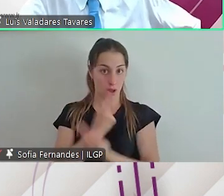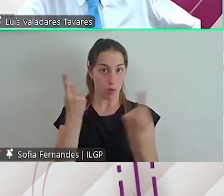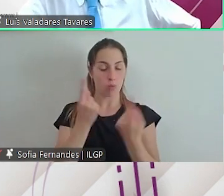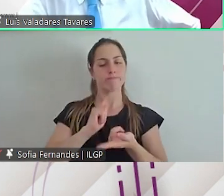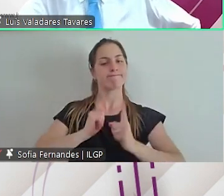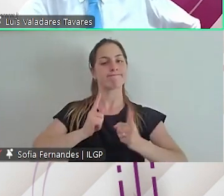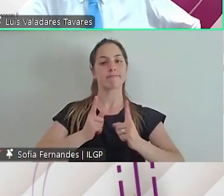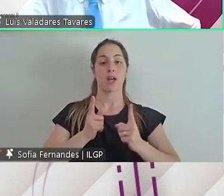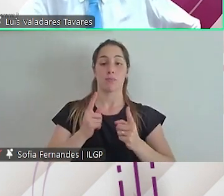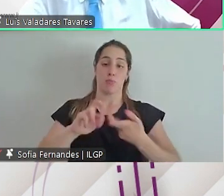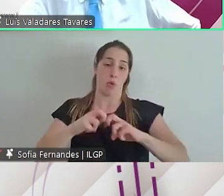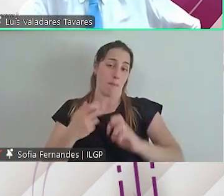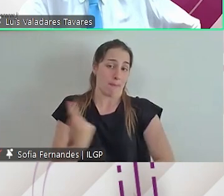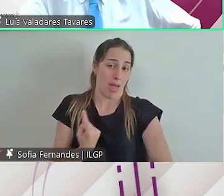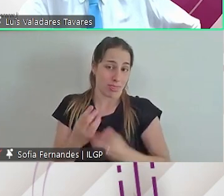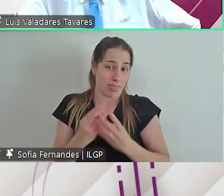é resolver problemas.